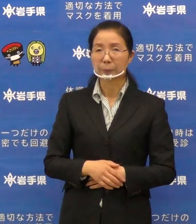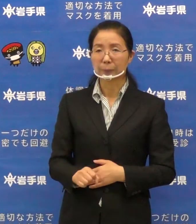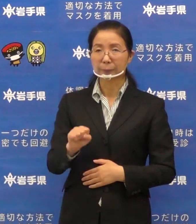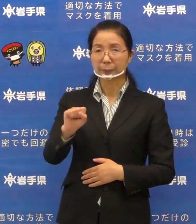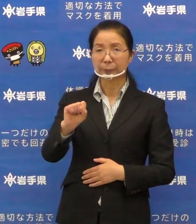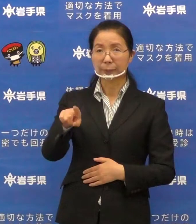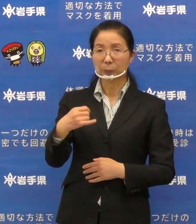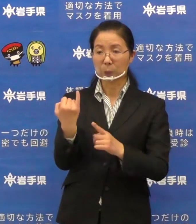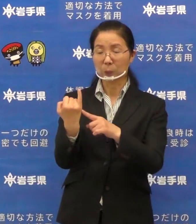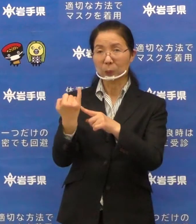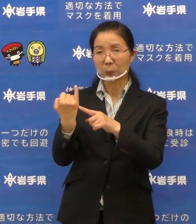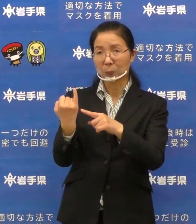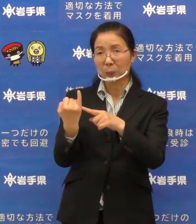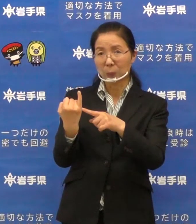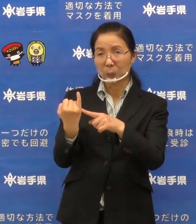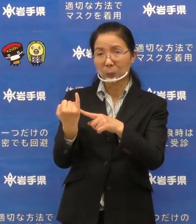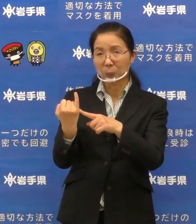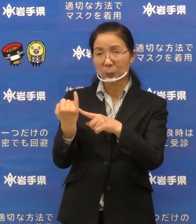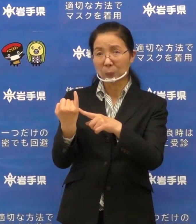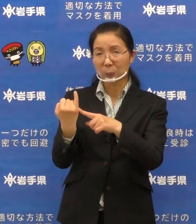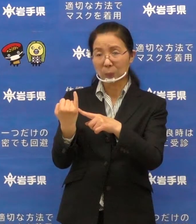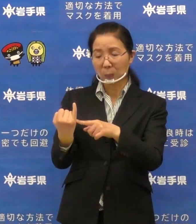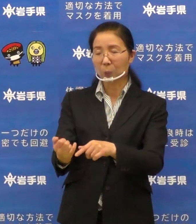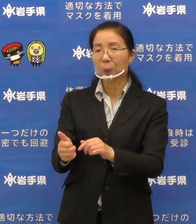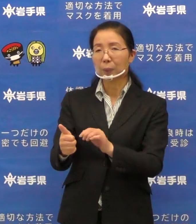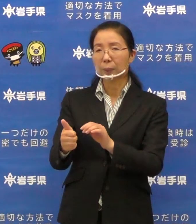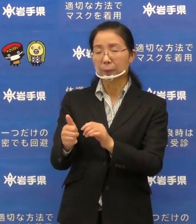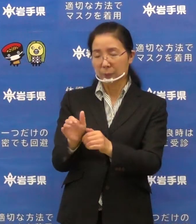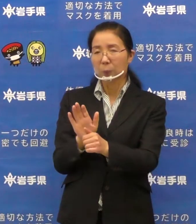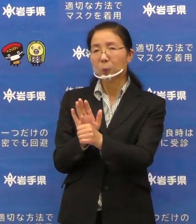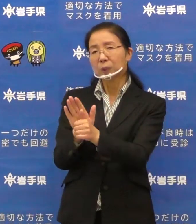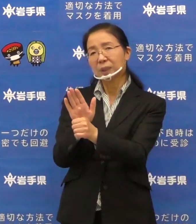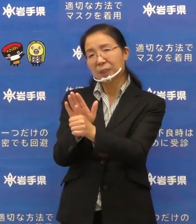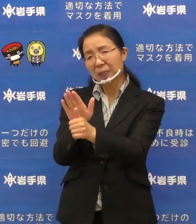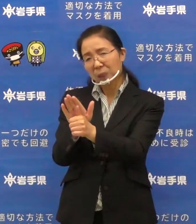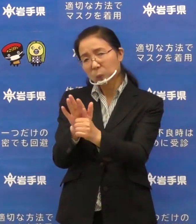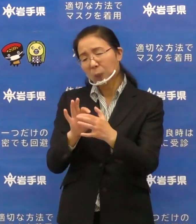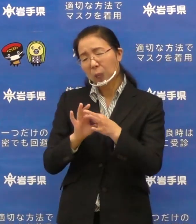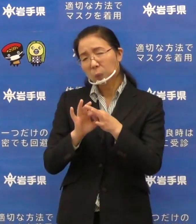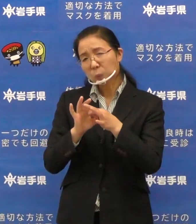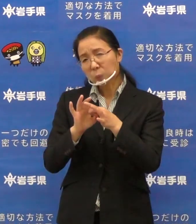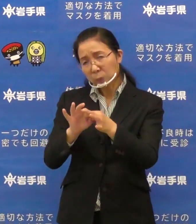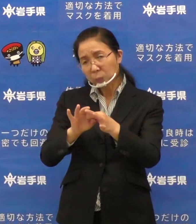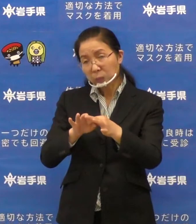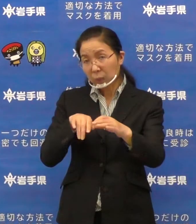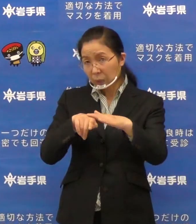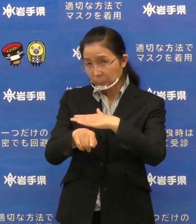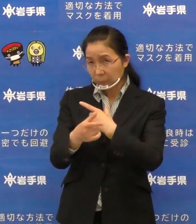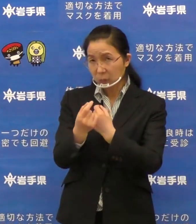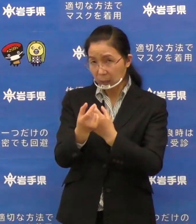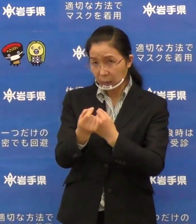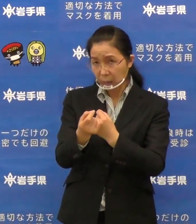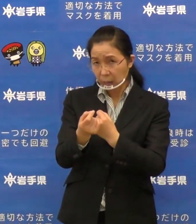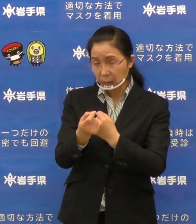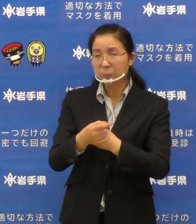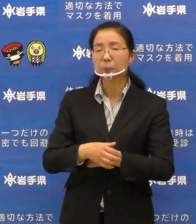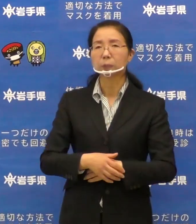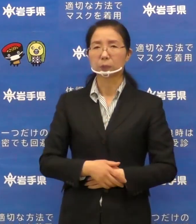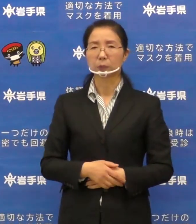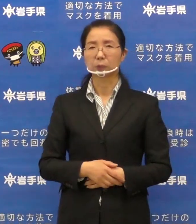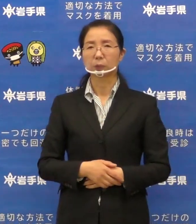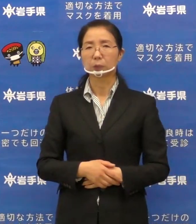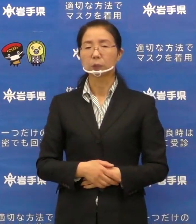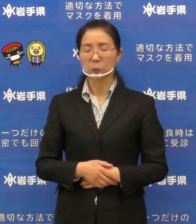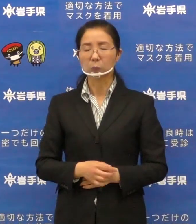さんについては、まあ、支援をしていくというそういう考えになるんでしょうか？ 特にこう現